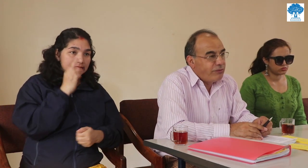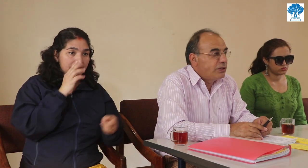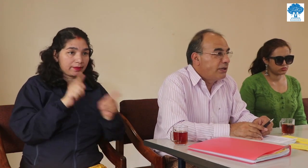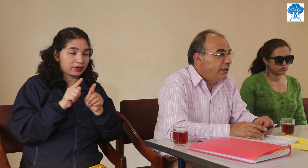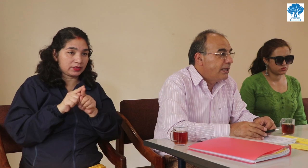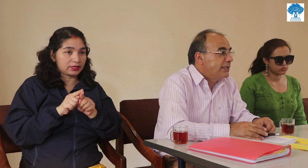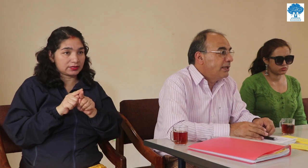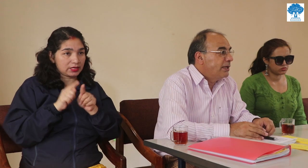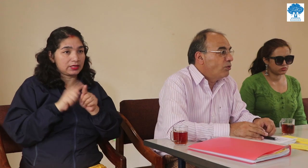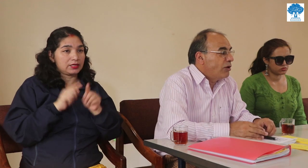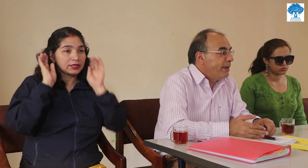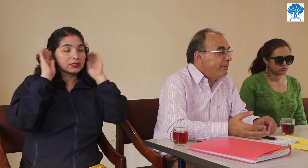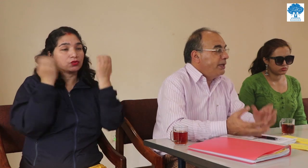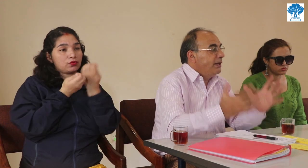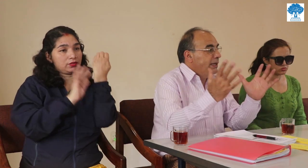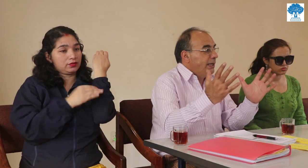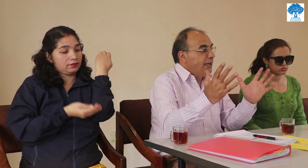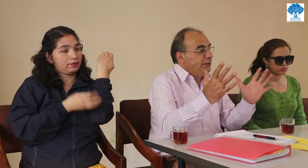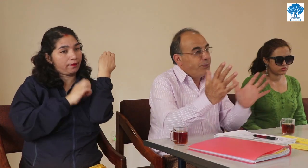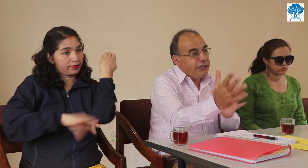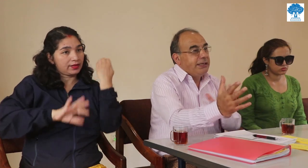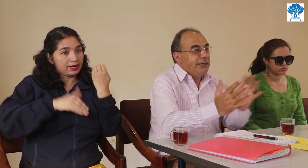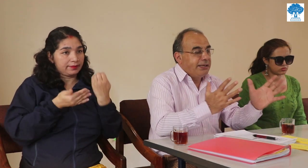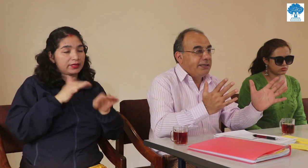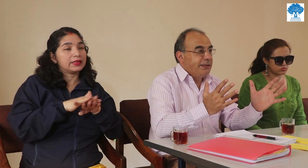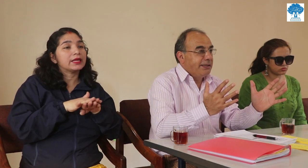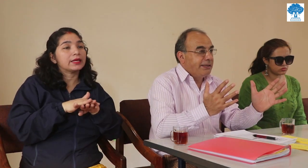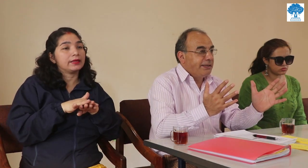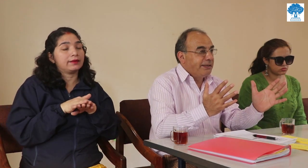यो सेफ एबोर्सनलाई लिगलाइज गर्ने कुराहरूमा पनि थुप्रै